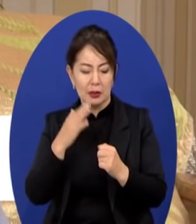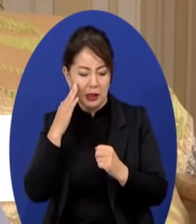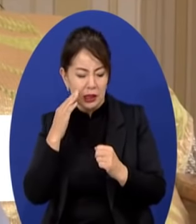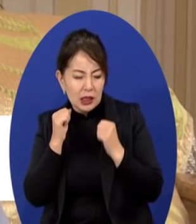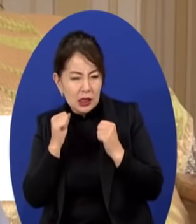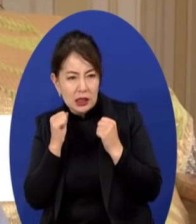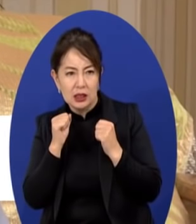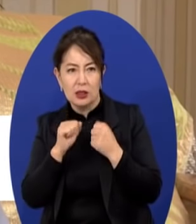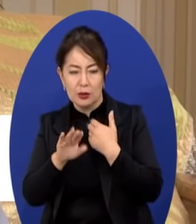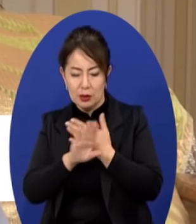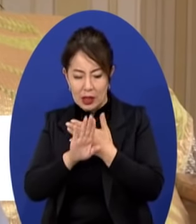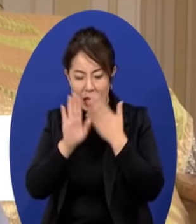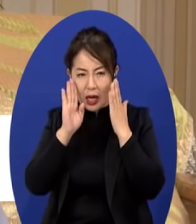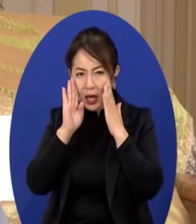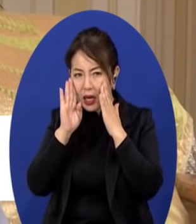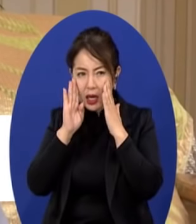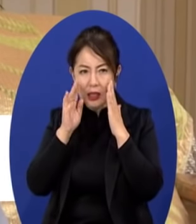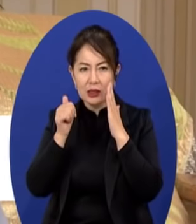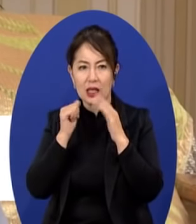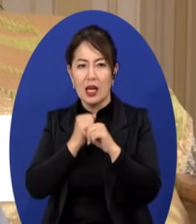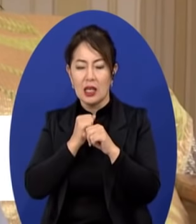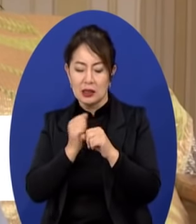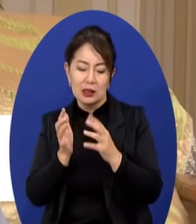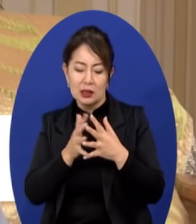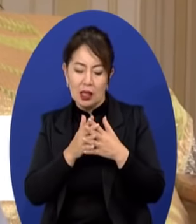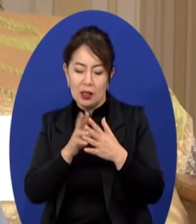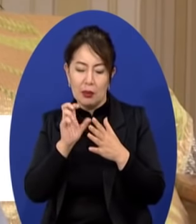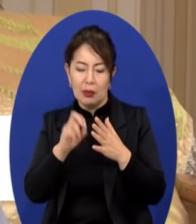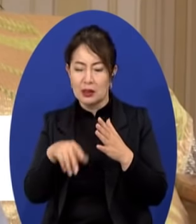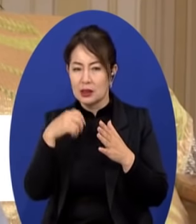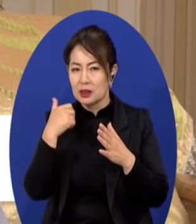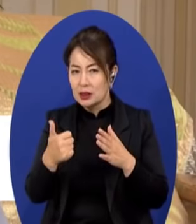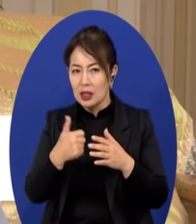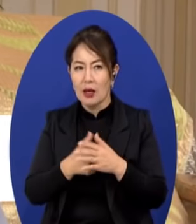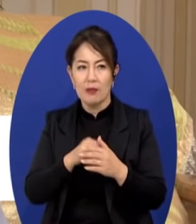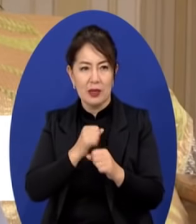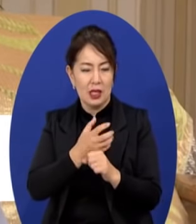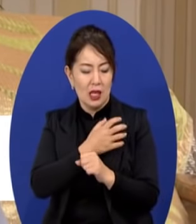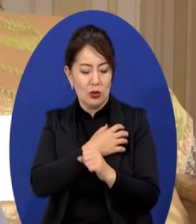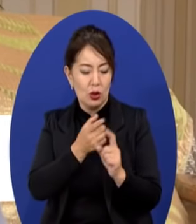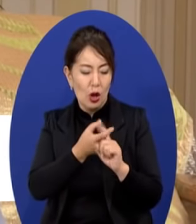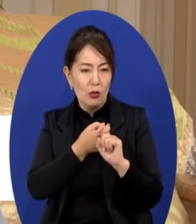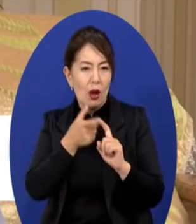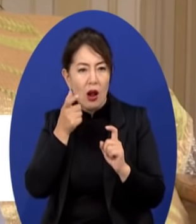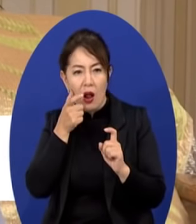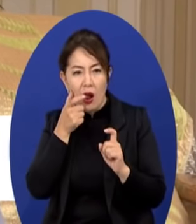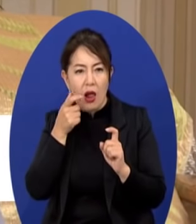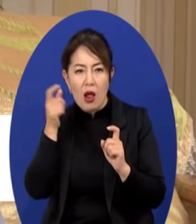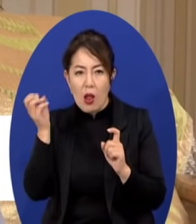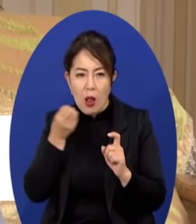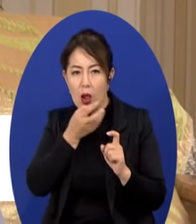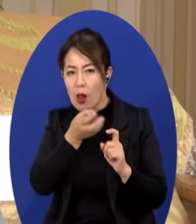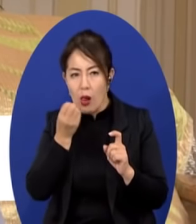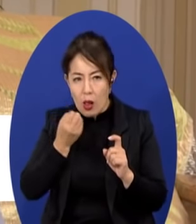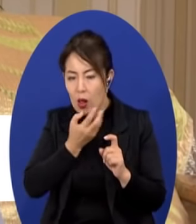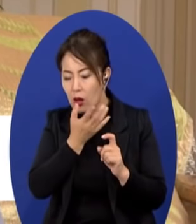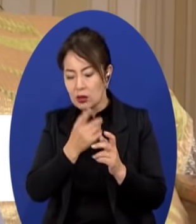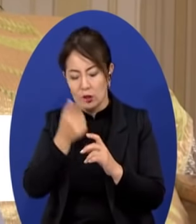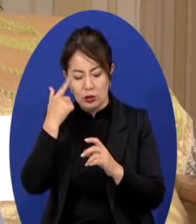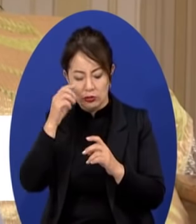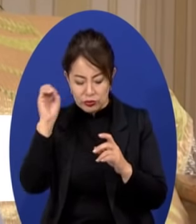маш анхааралтай, сахилах баттай, хариуцсан холбоогоо бүр дасралтгүй байлгах. Өдөр